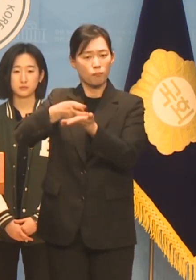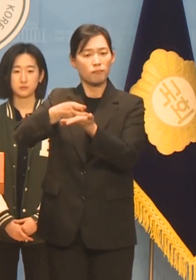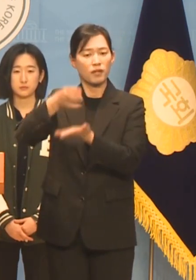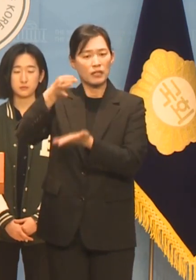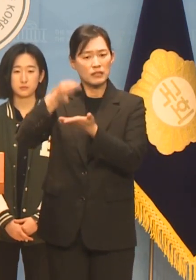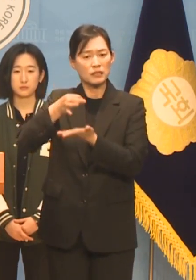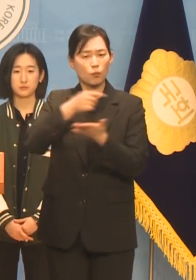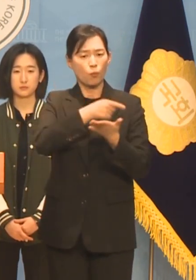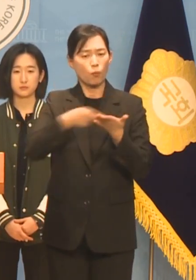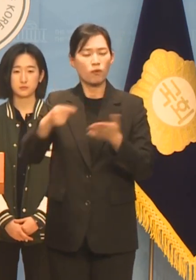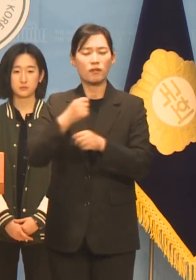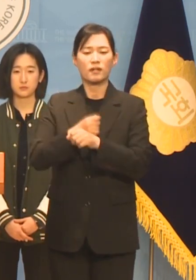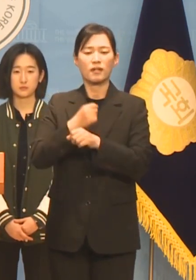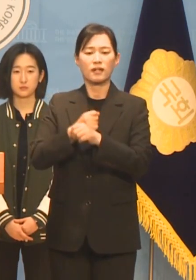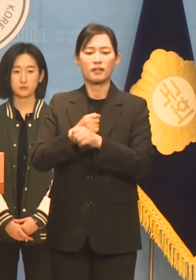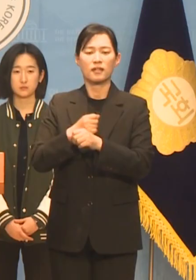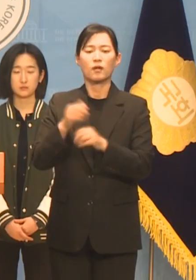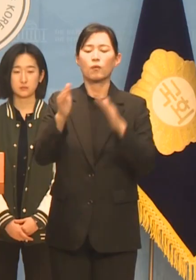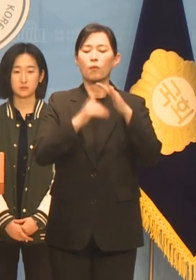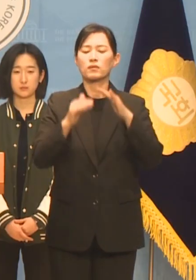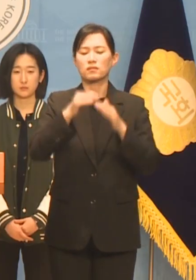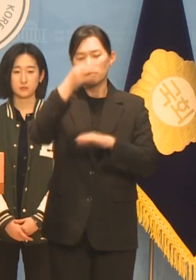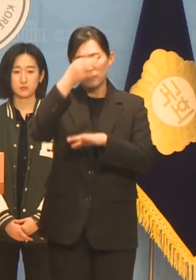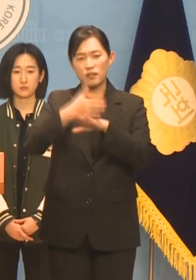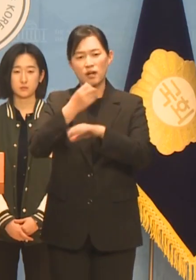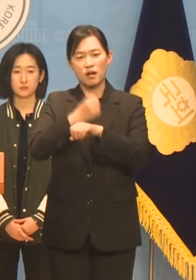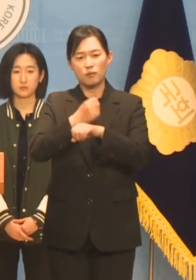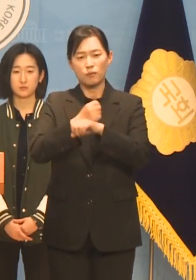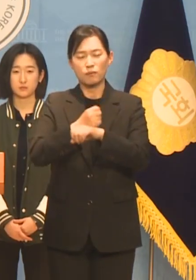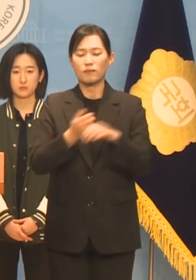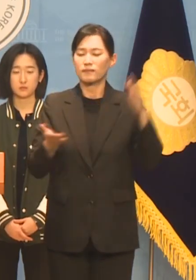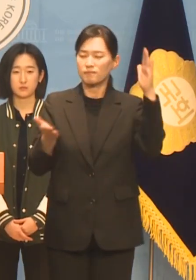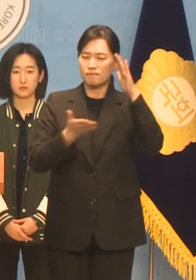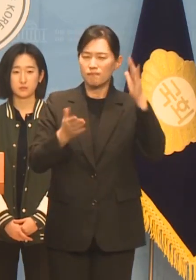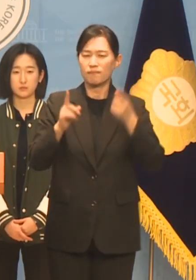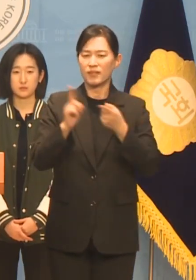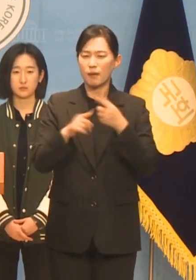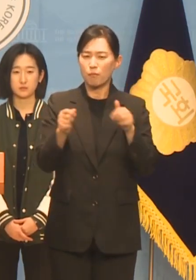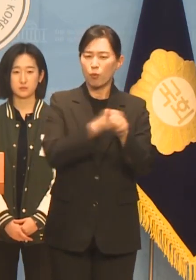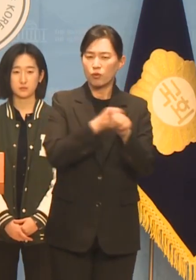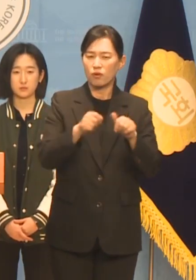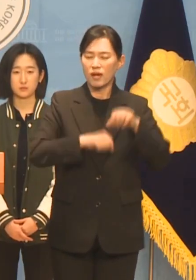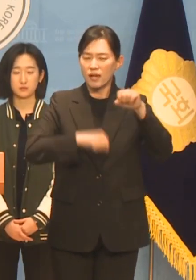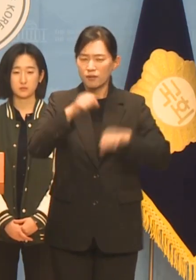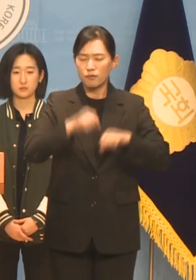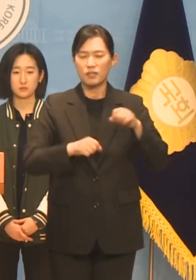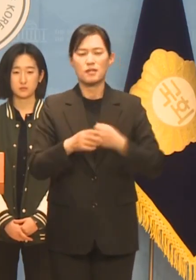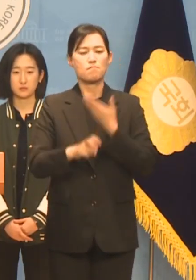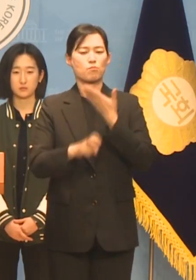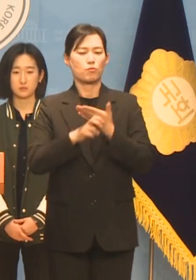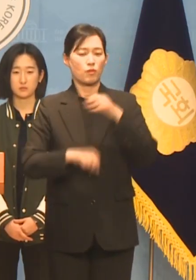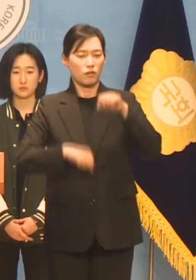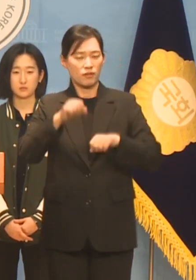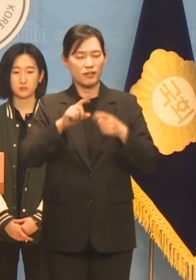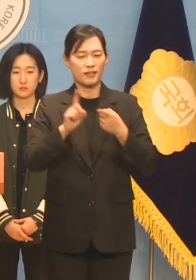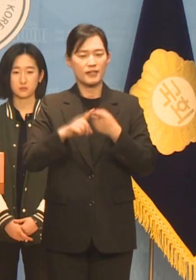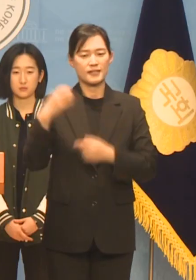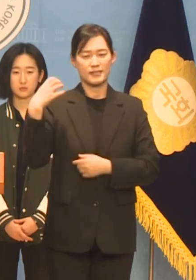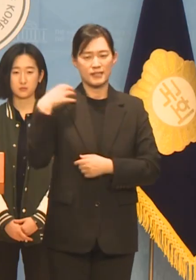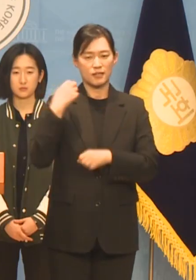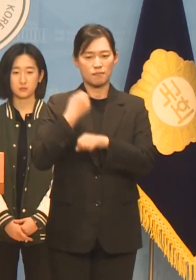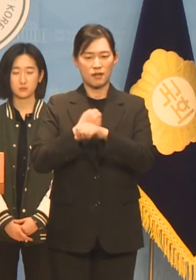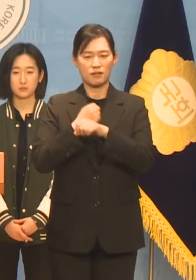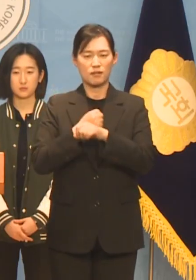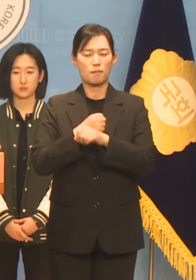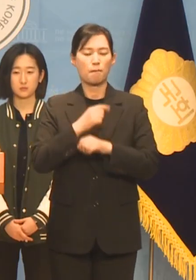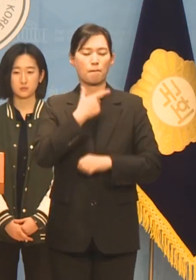심하게 훼손한 대진연의 공식적 사과와 대진연의 학생들을 상대로 한 폭력 행위, 그리고 불법 행위에 대한 책임을 지기를